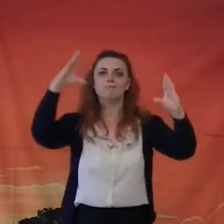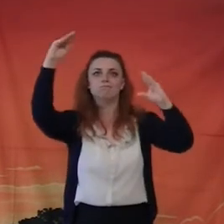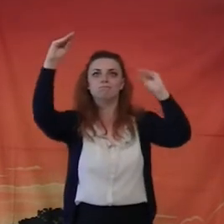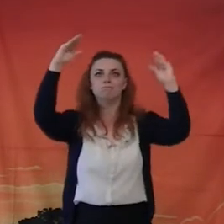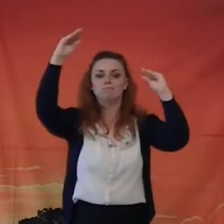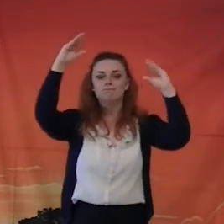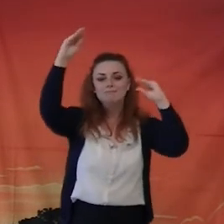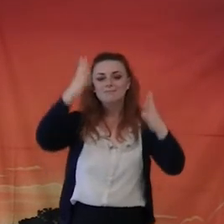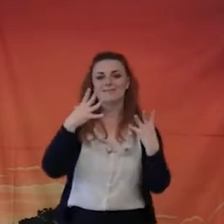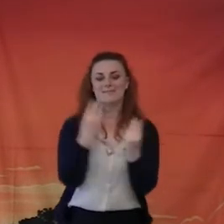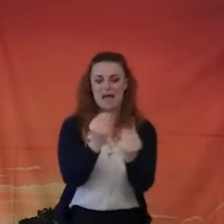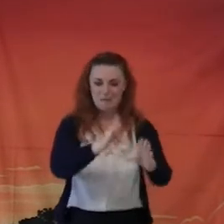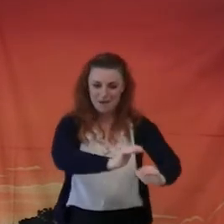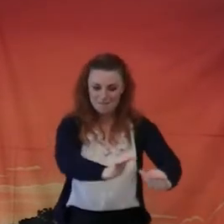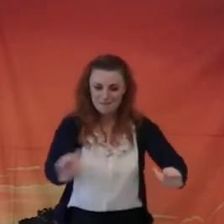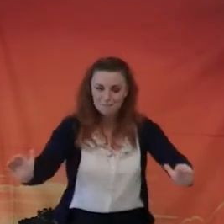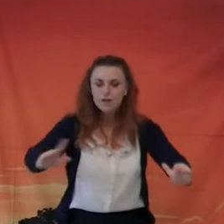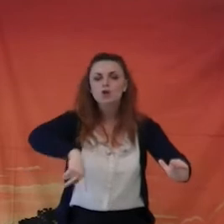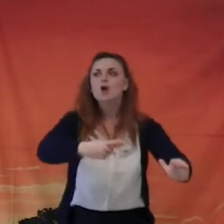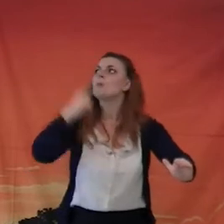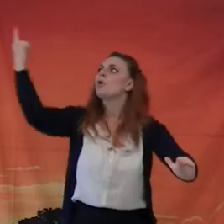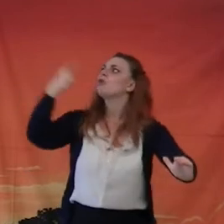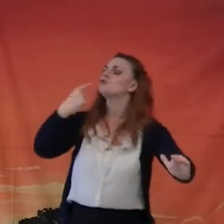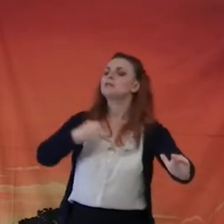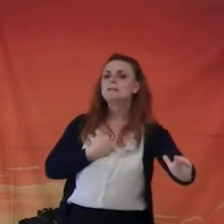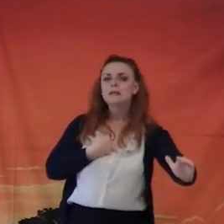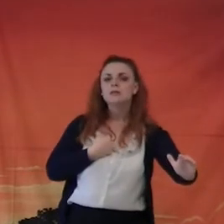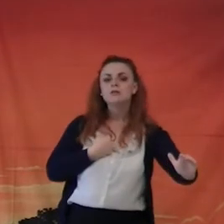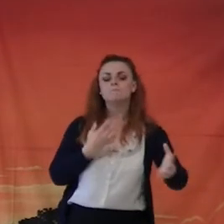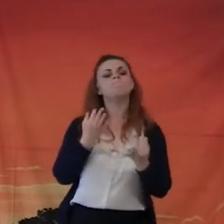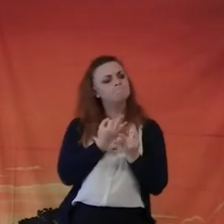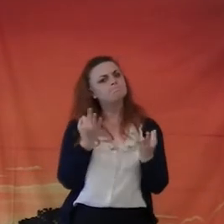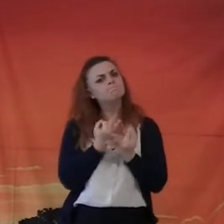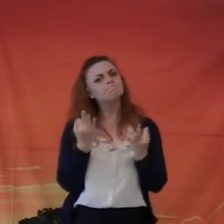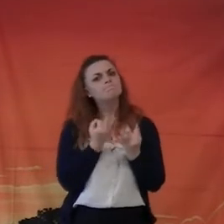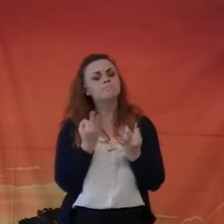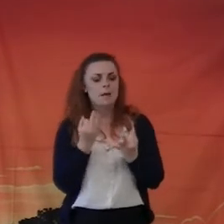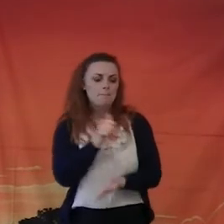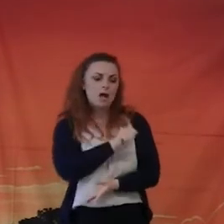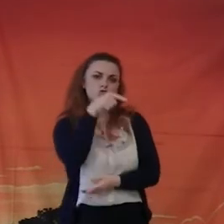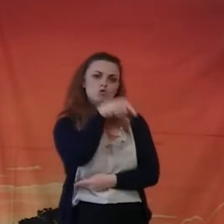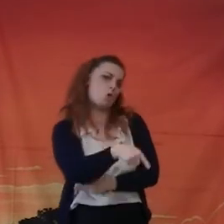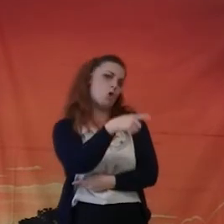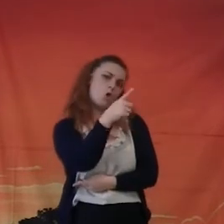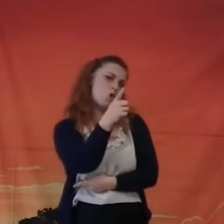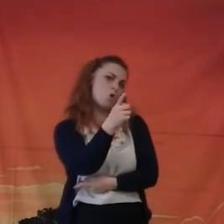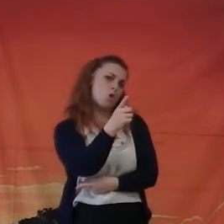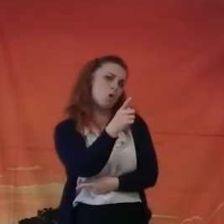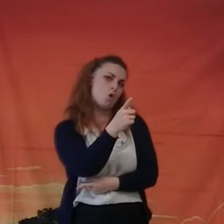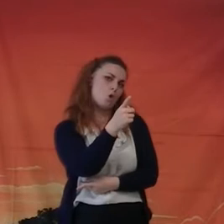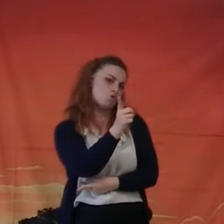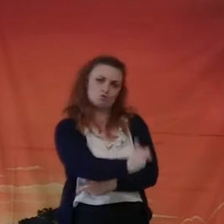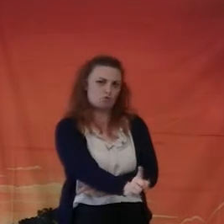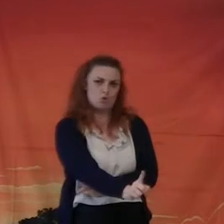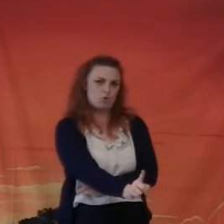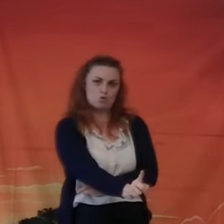ci ha parlato dicendo: ok, bueno, non voglio che facciate soltanto da tramite con